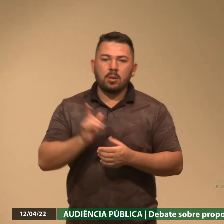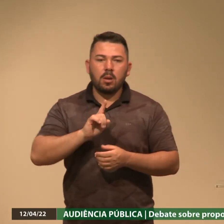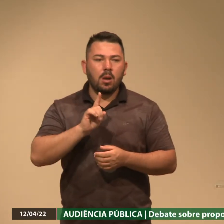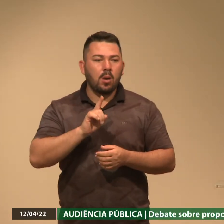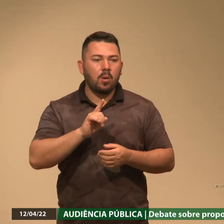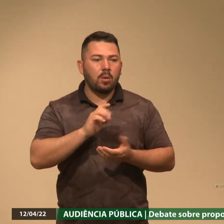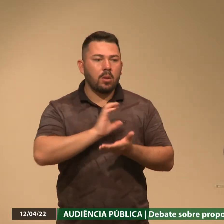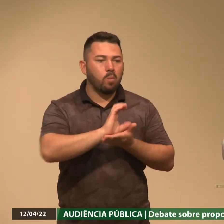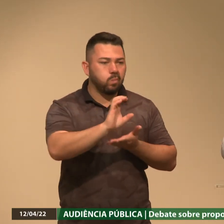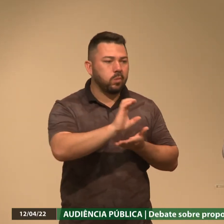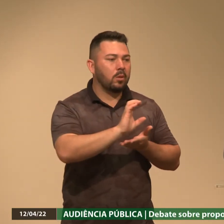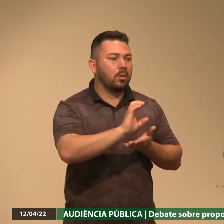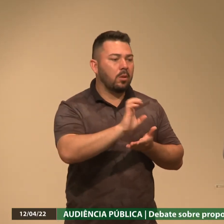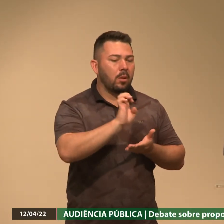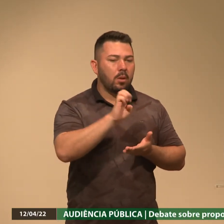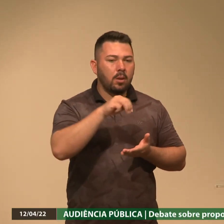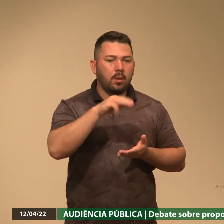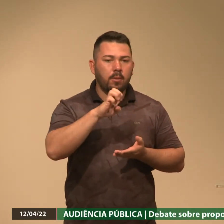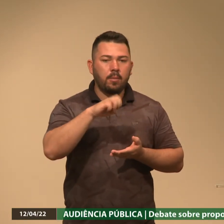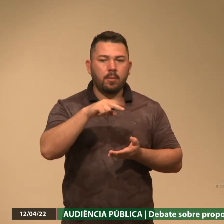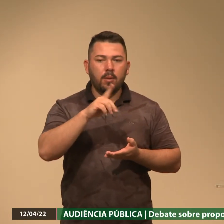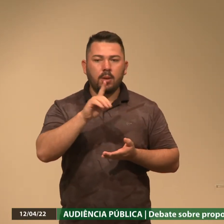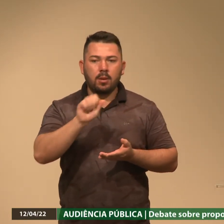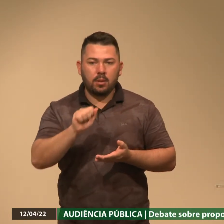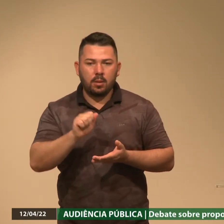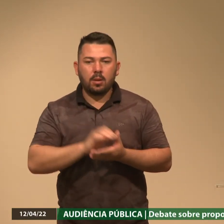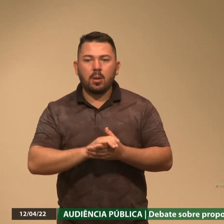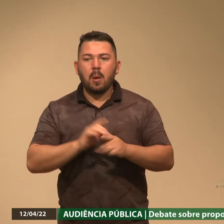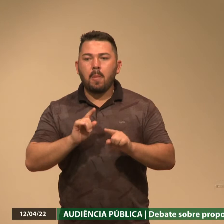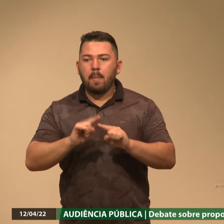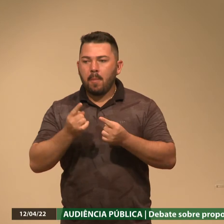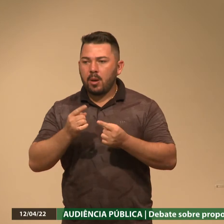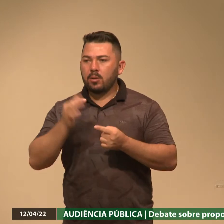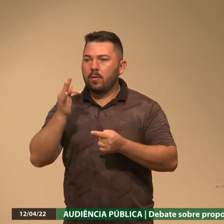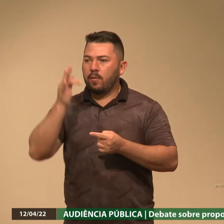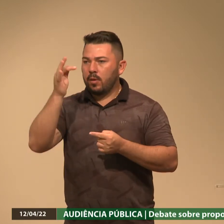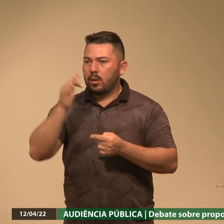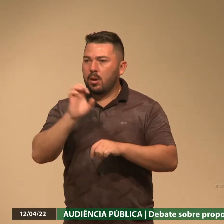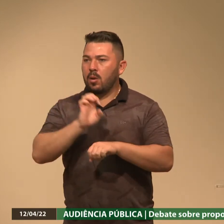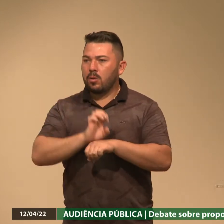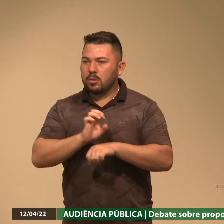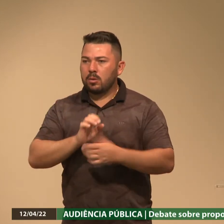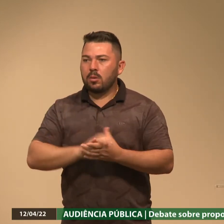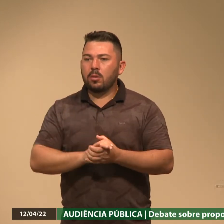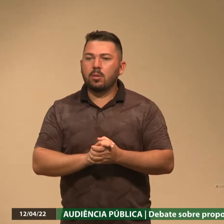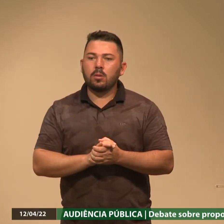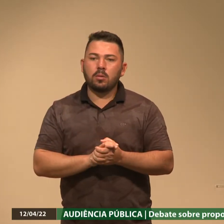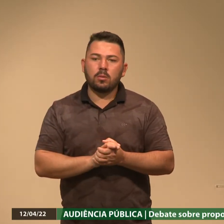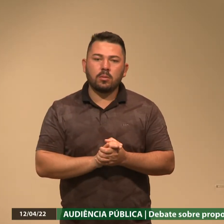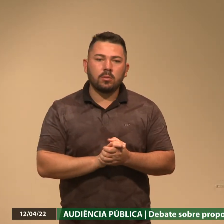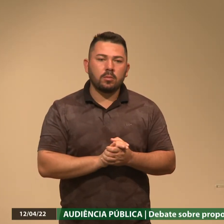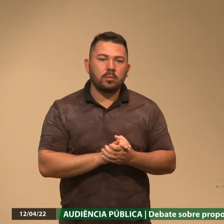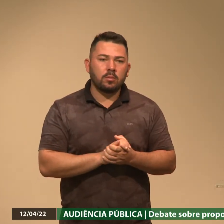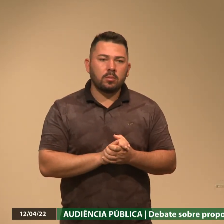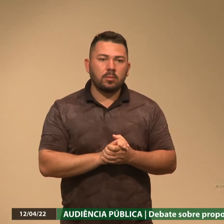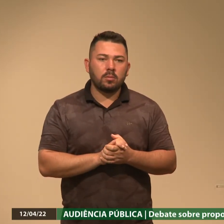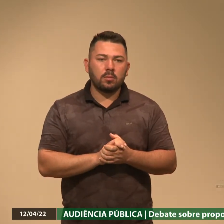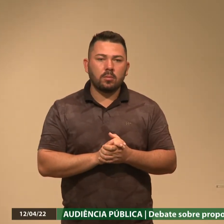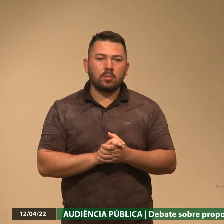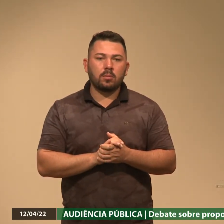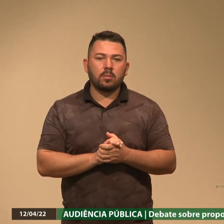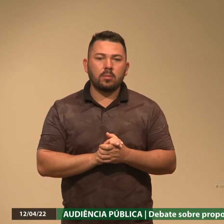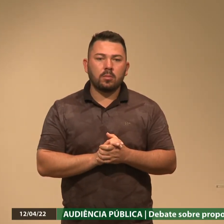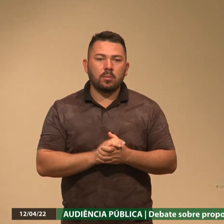através de emendas mas o governo realmente do governo federal o governo estadual investido de verdade no esporte em